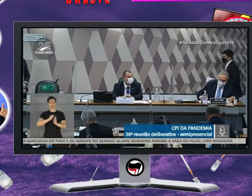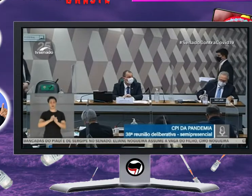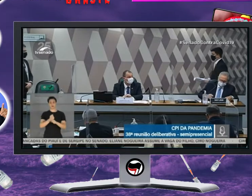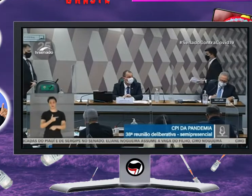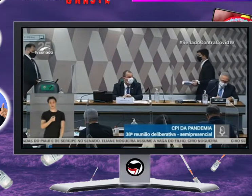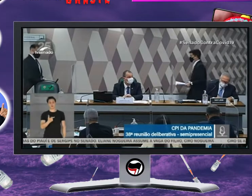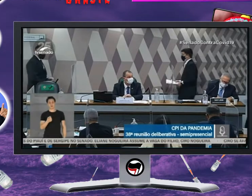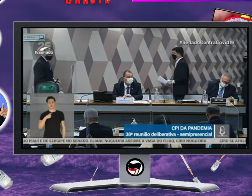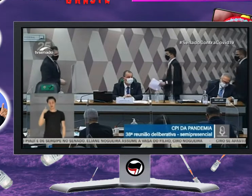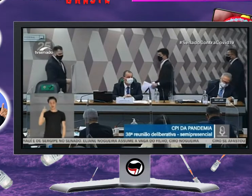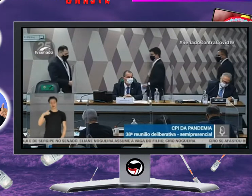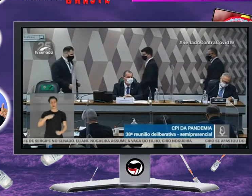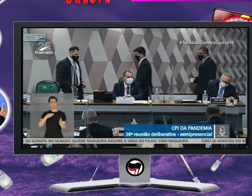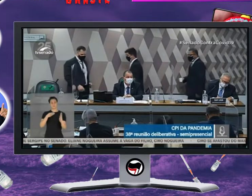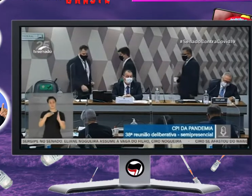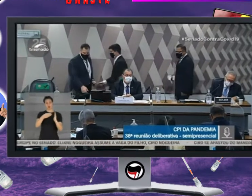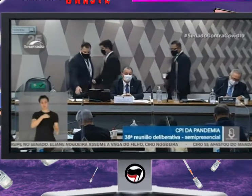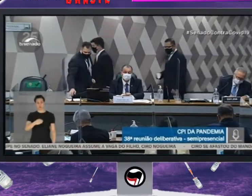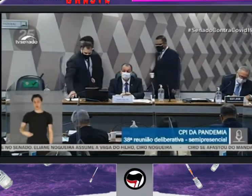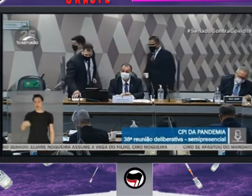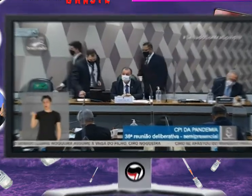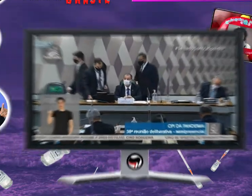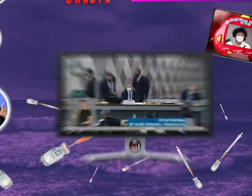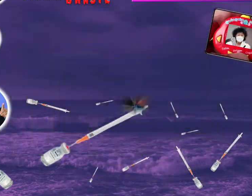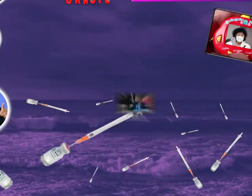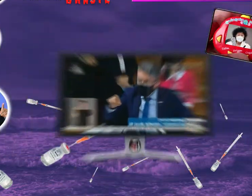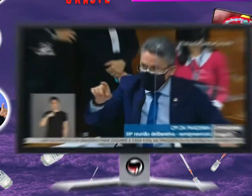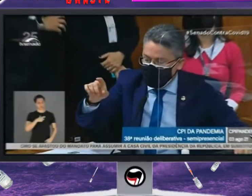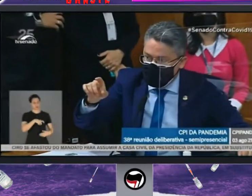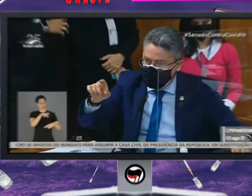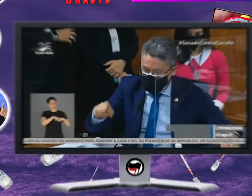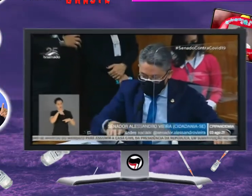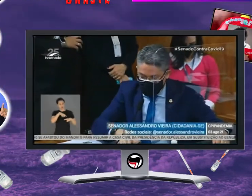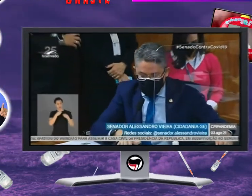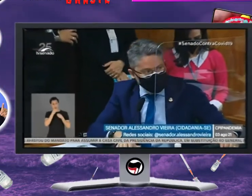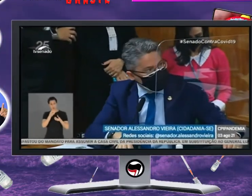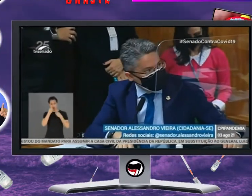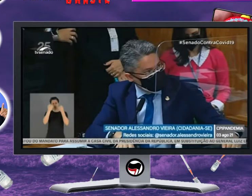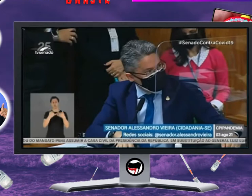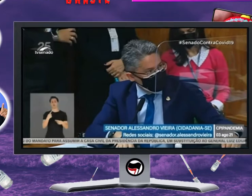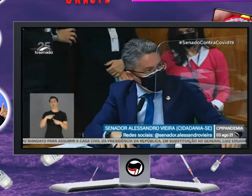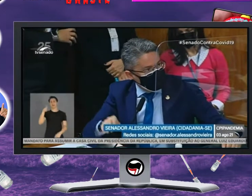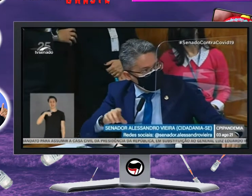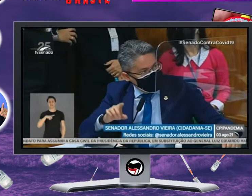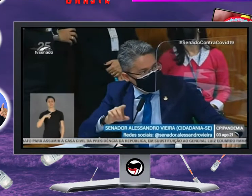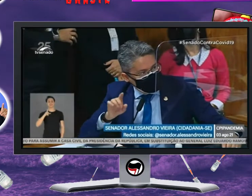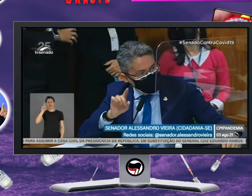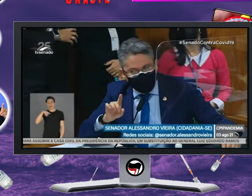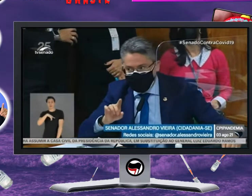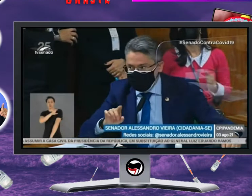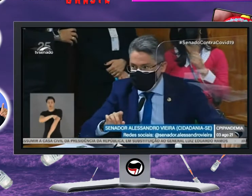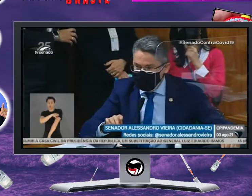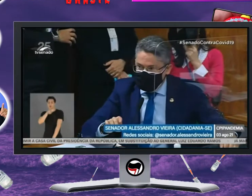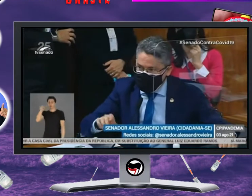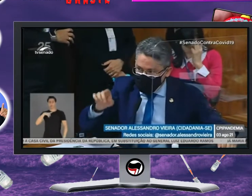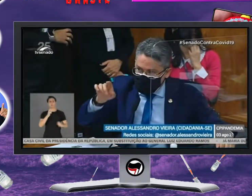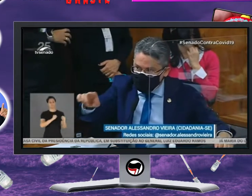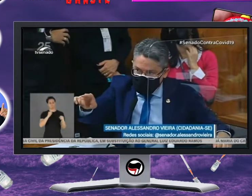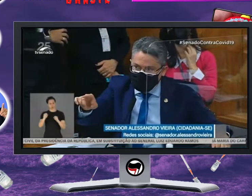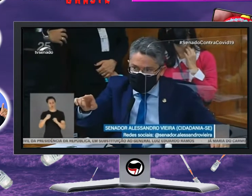foi designado como coordenador do Comitê de Crise de Combate à Covid. E explicar por que ele, como coordenador, dotado de todos os poderes necessários, foi incapaz de